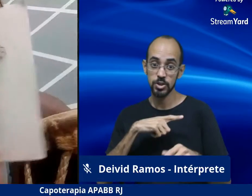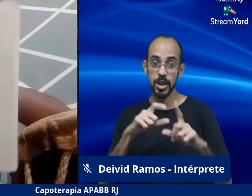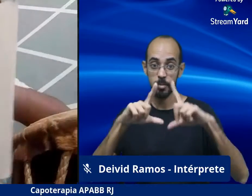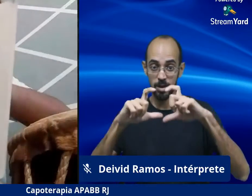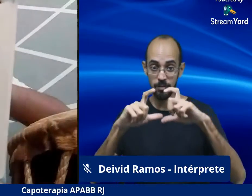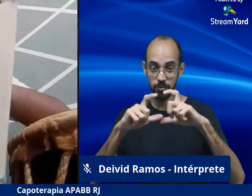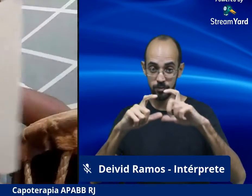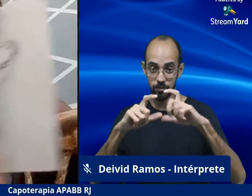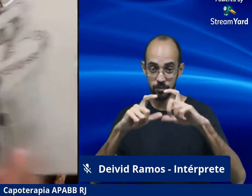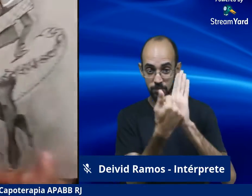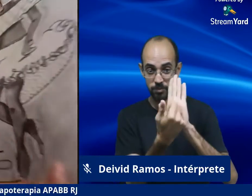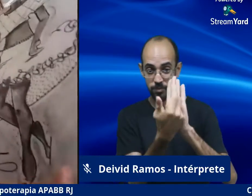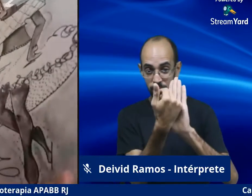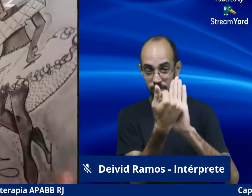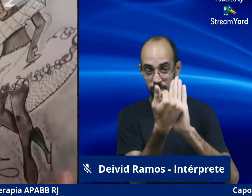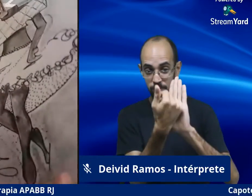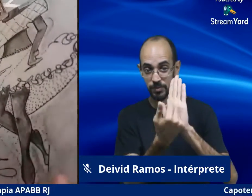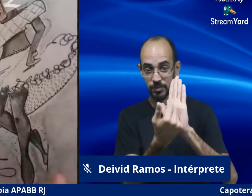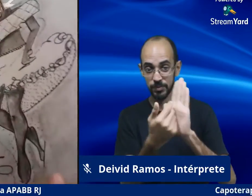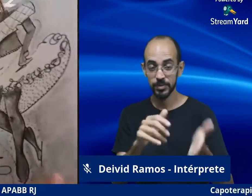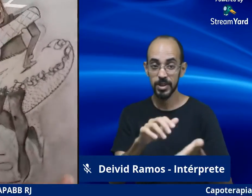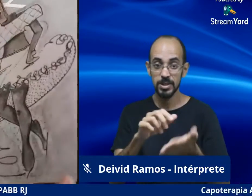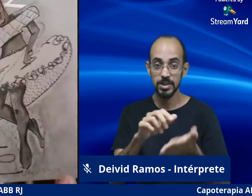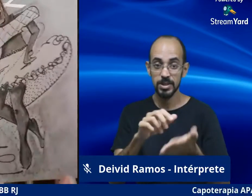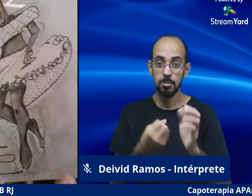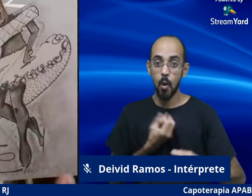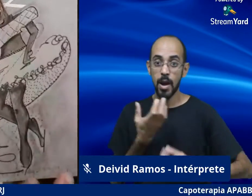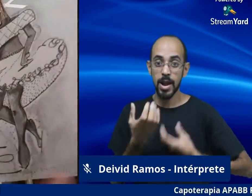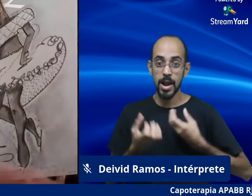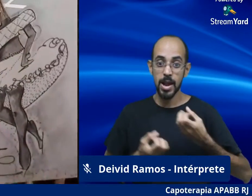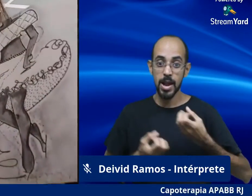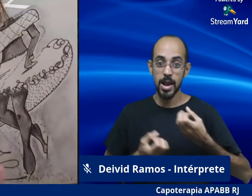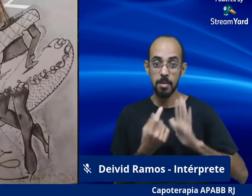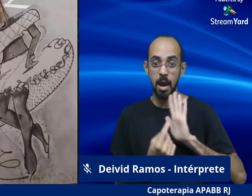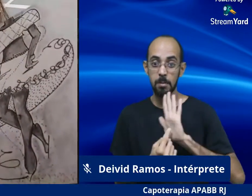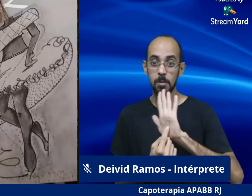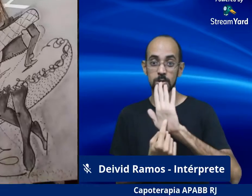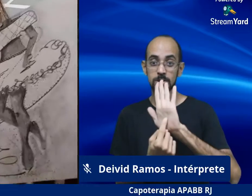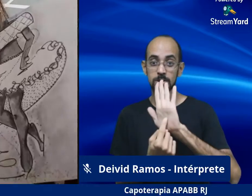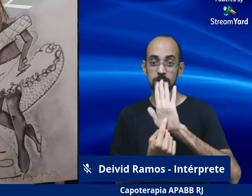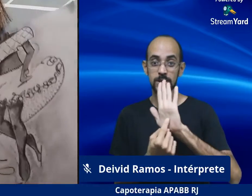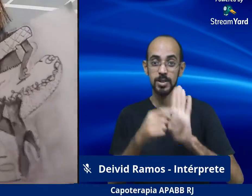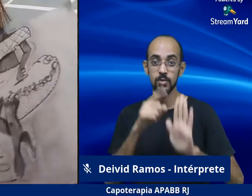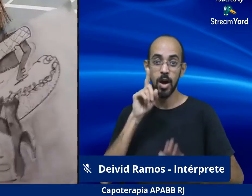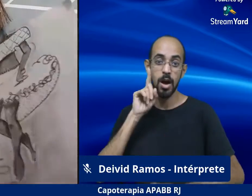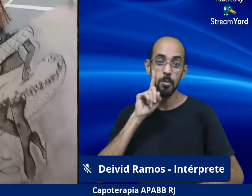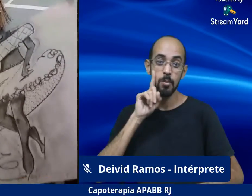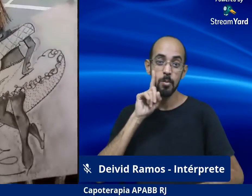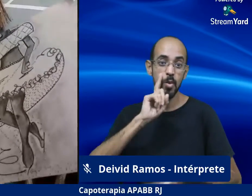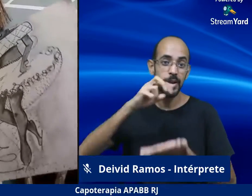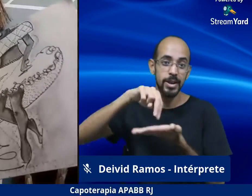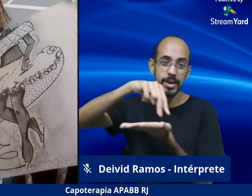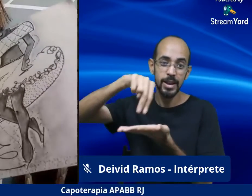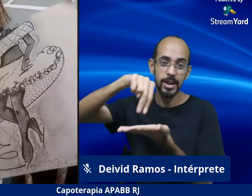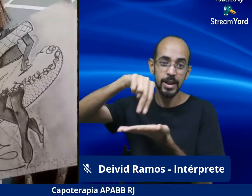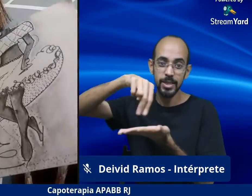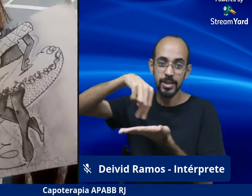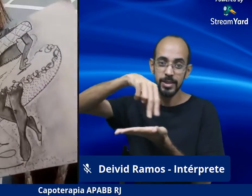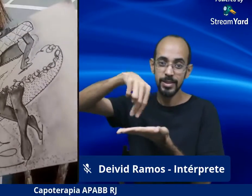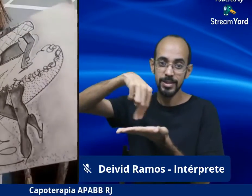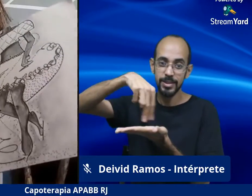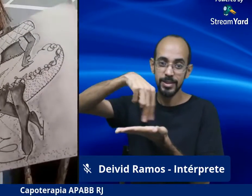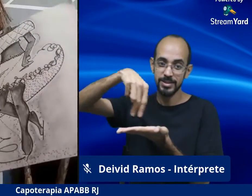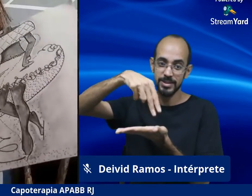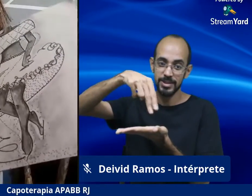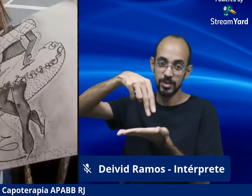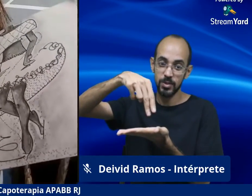poema do samba, né, que é a ilustração, né, da morena que é dita nesse poema, rabiscando o